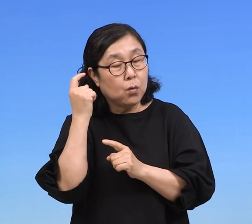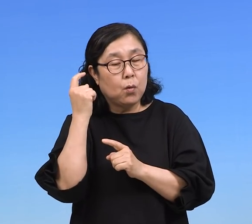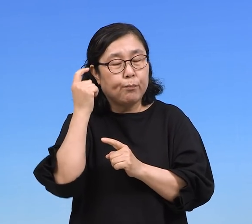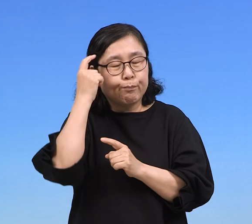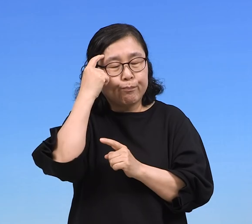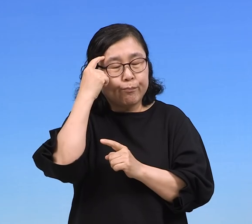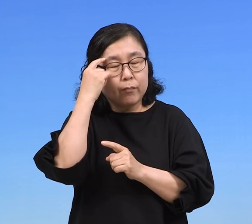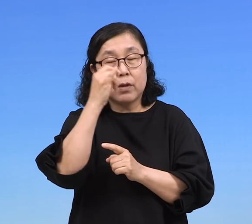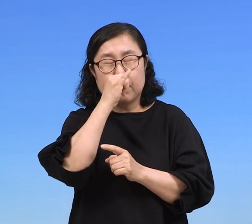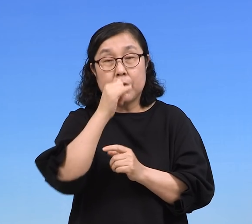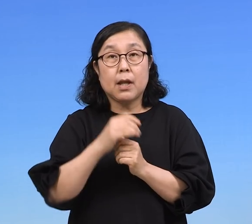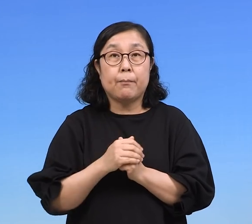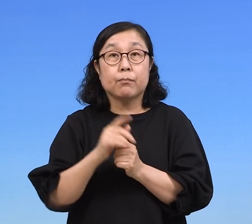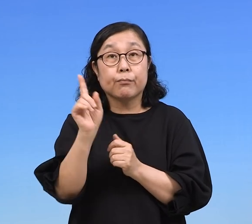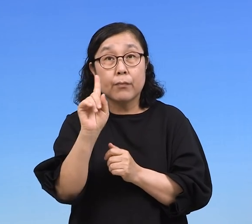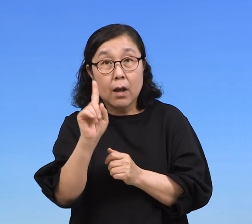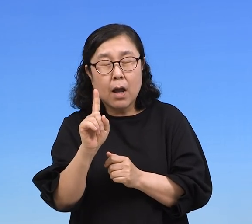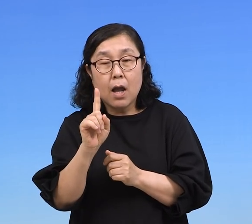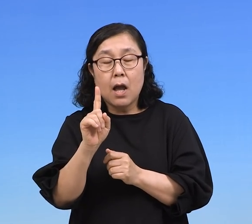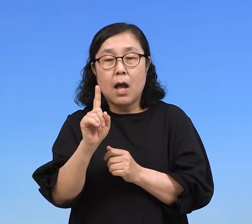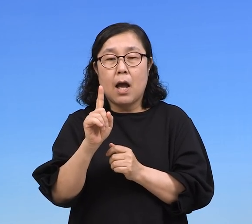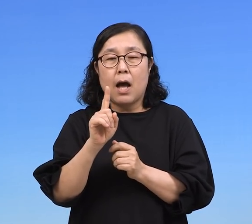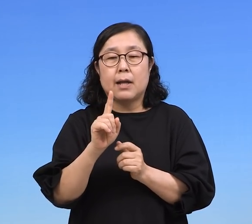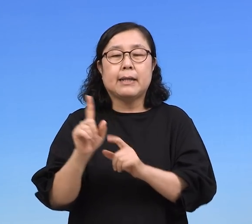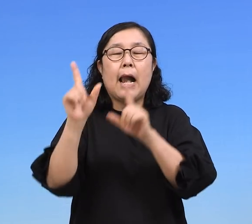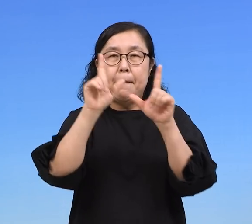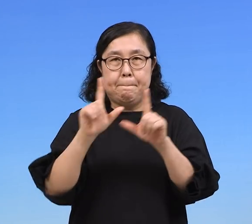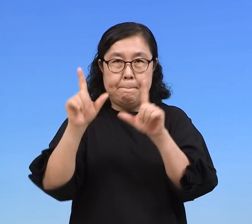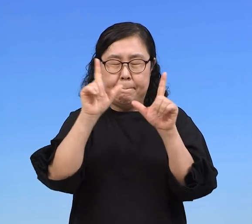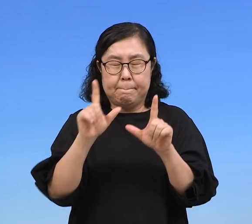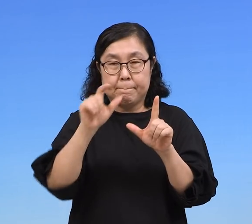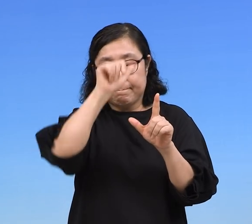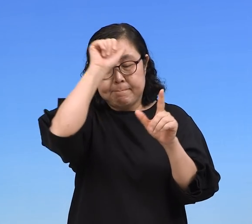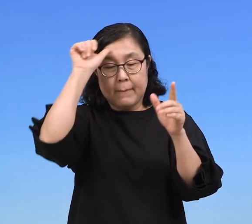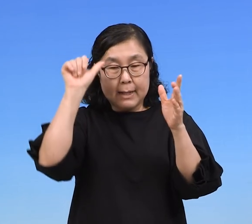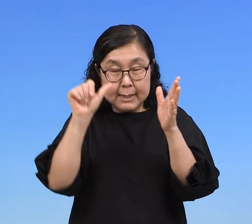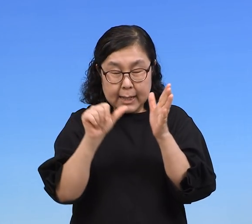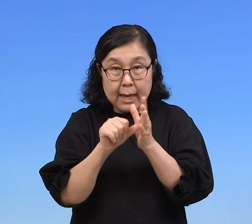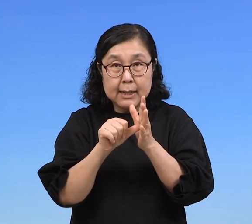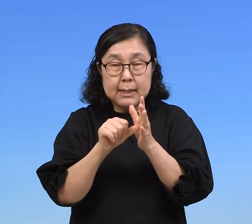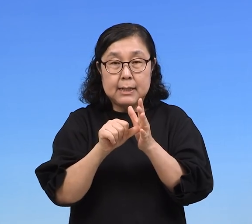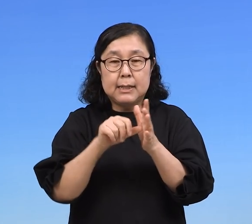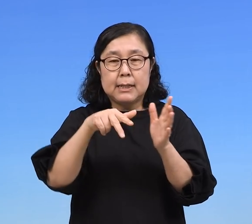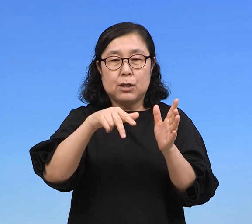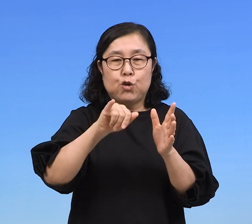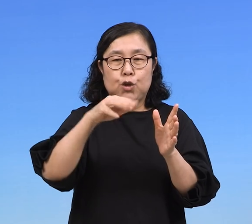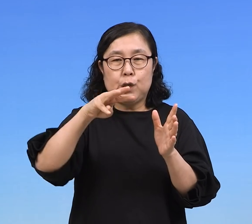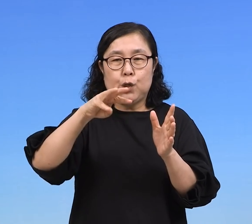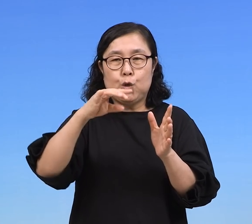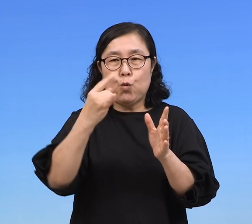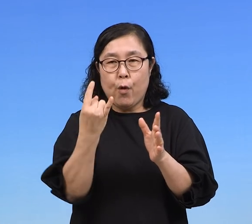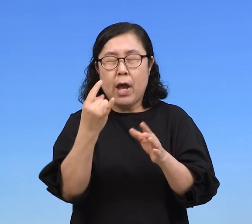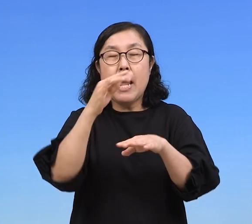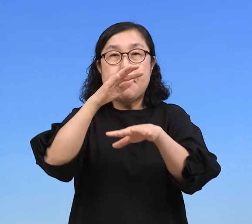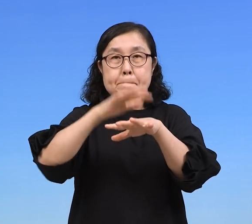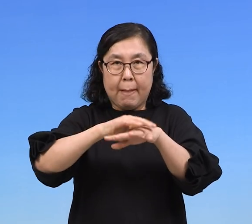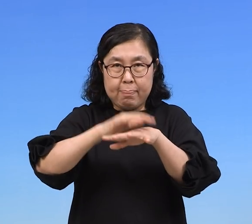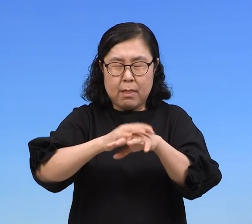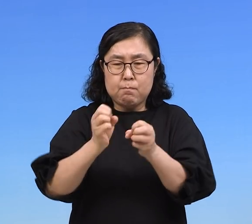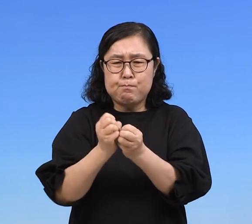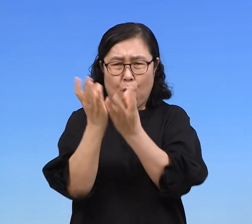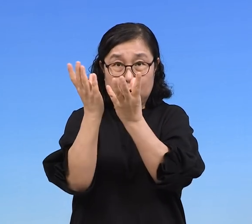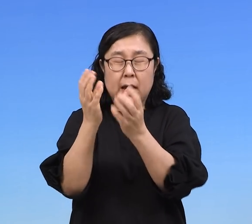생각이 들었냐 하면, 이게 인생은 지뢰밭이다, 인생은 지뢰밭이다, 이런